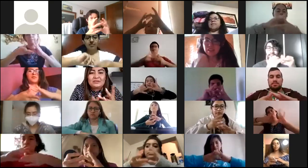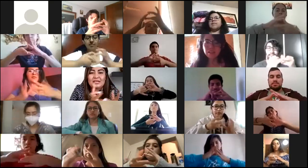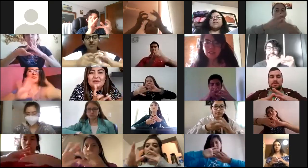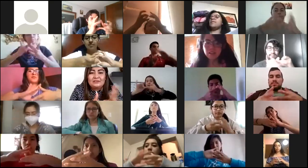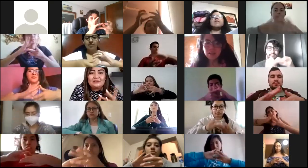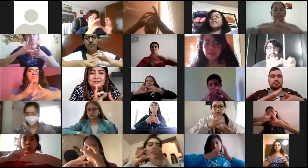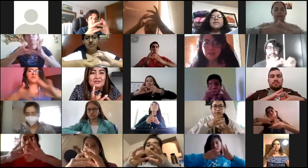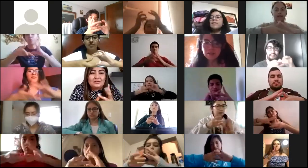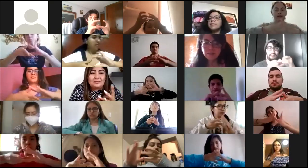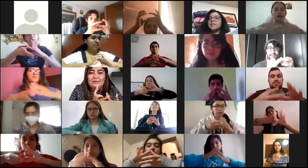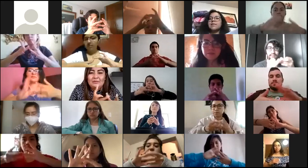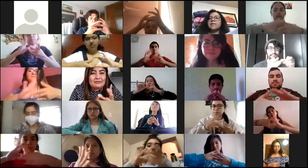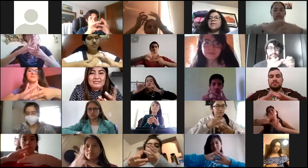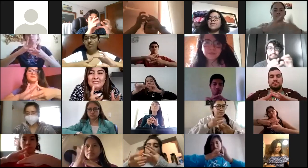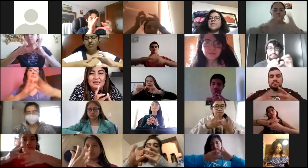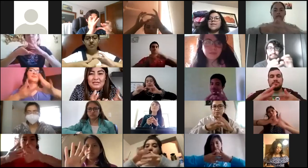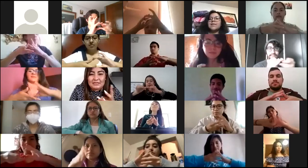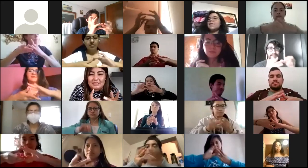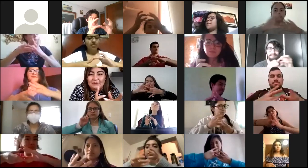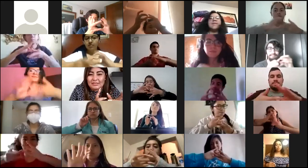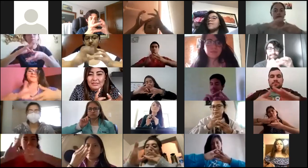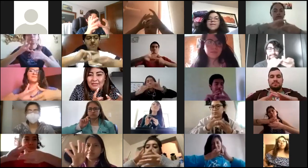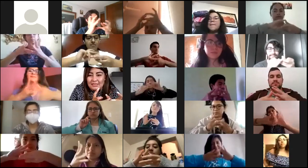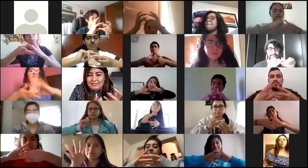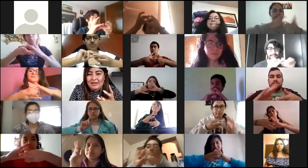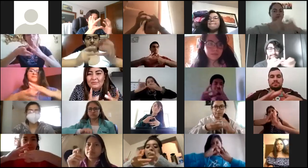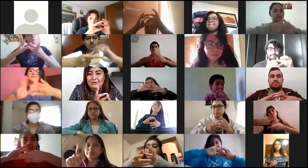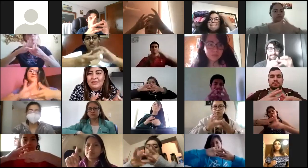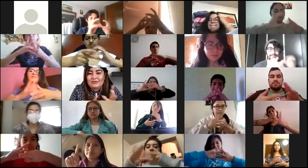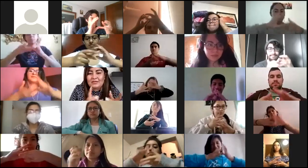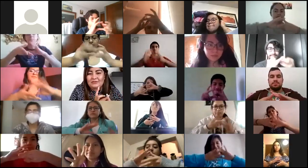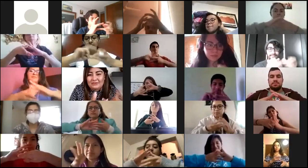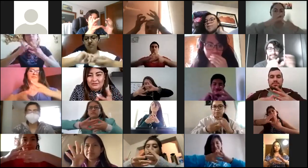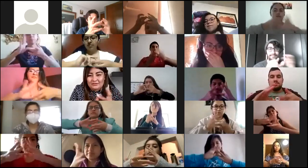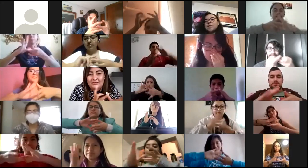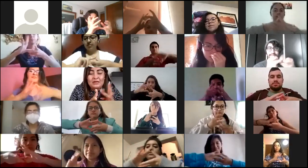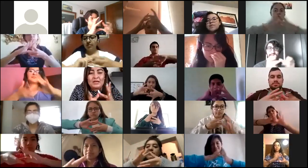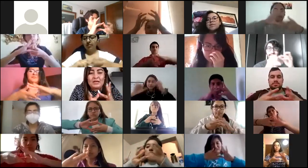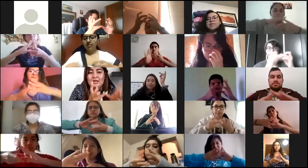algo? Mueva la cabecita asertivamente. ¿Ya? Muy bien, Lucero.